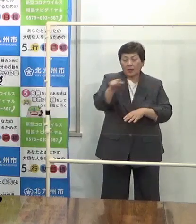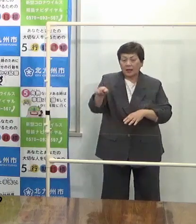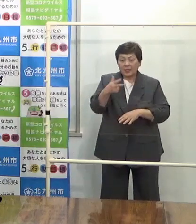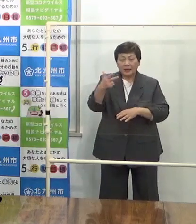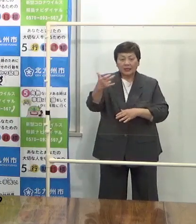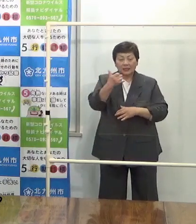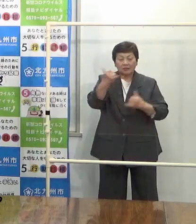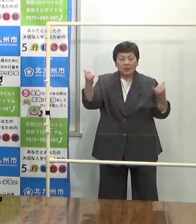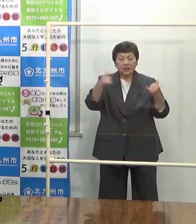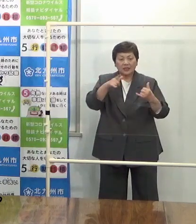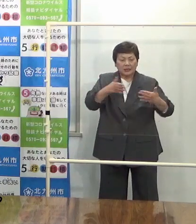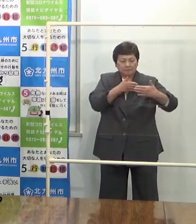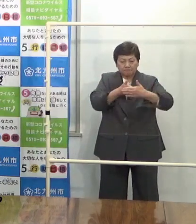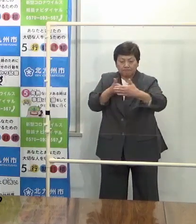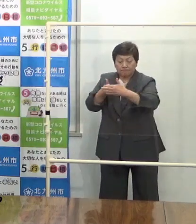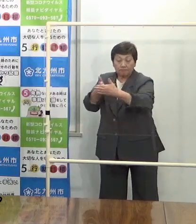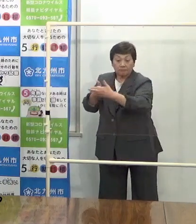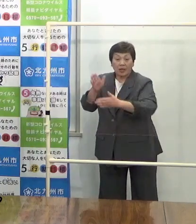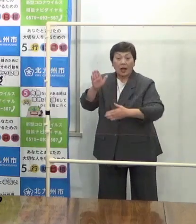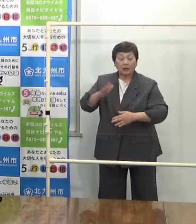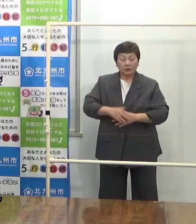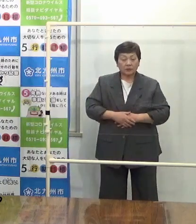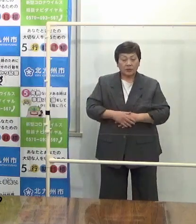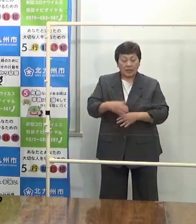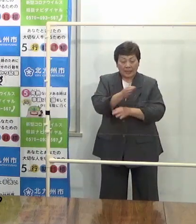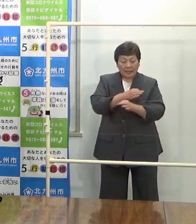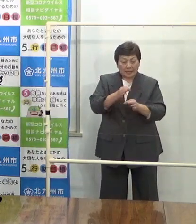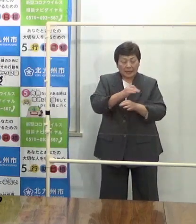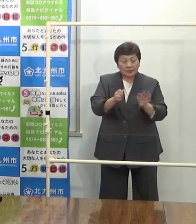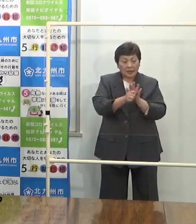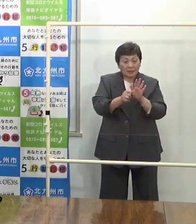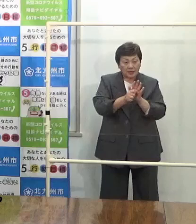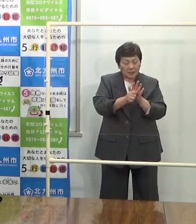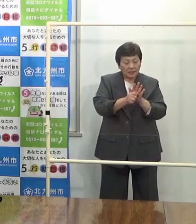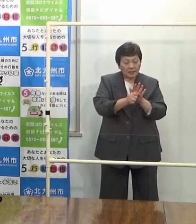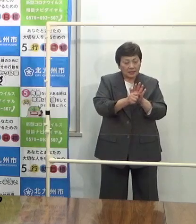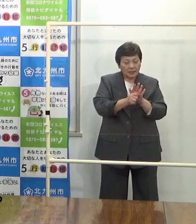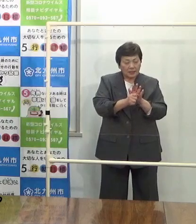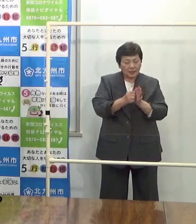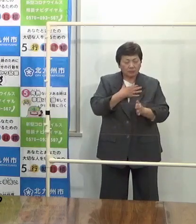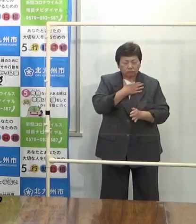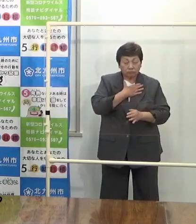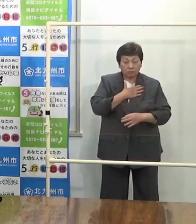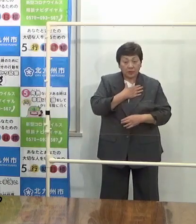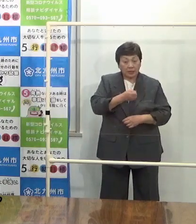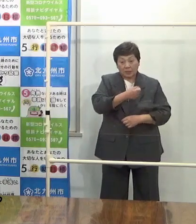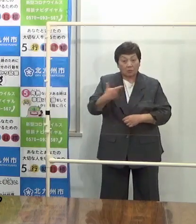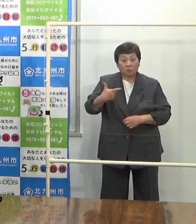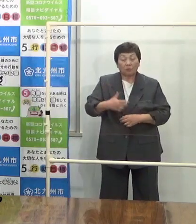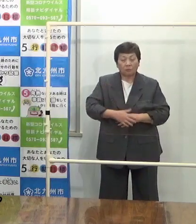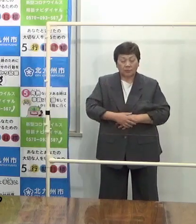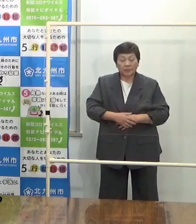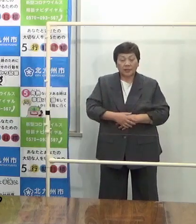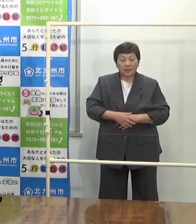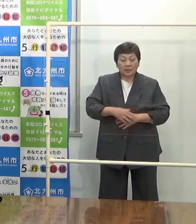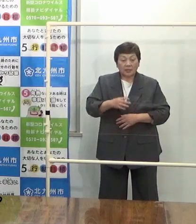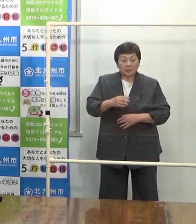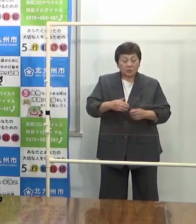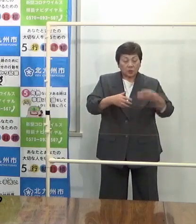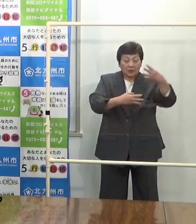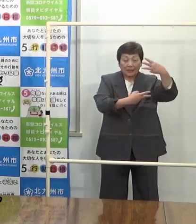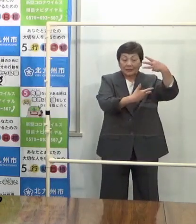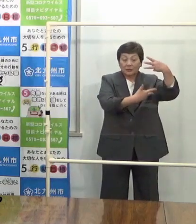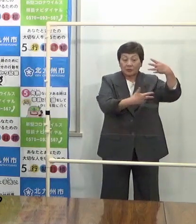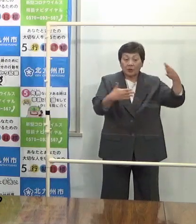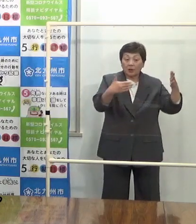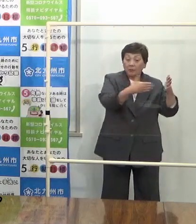は行動の制約を受けております。経済的な疲弊は大変大きくなっております。その意味ではこの期限を待たずに